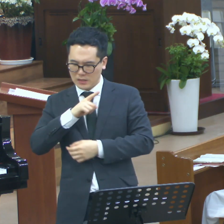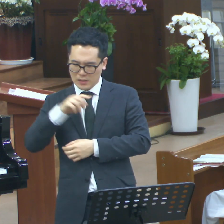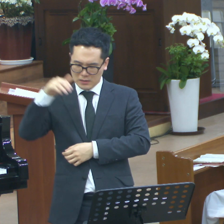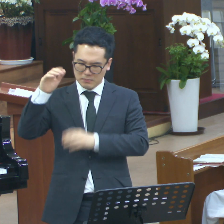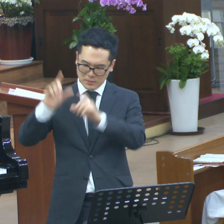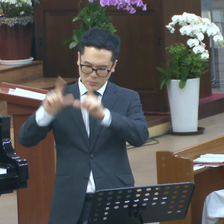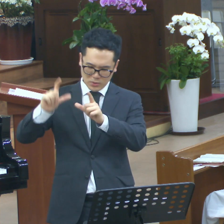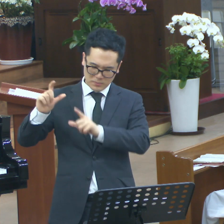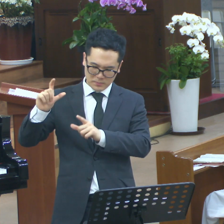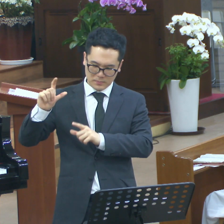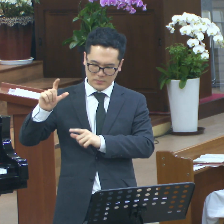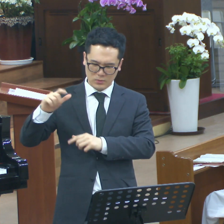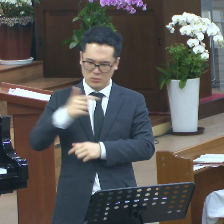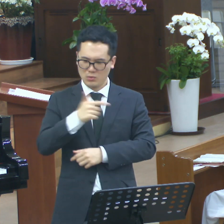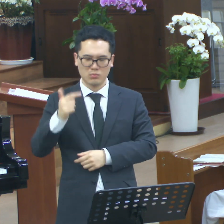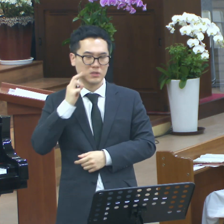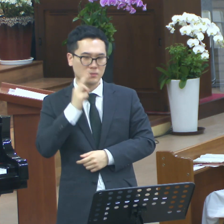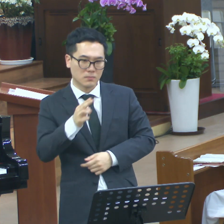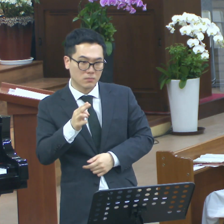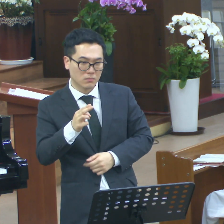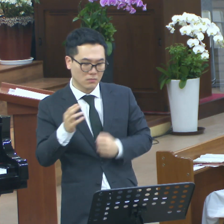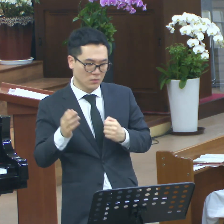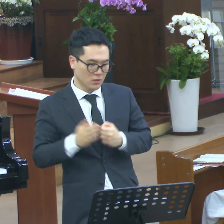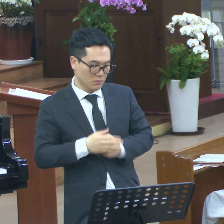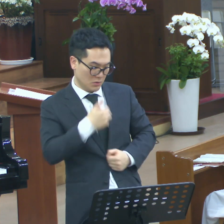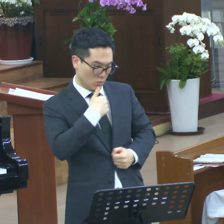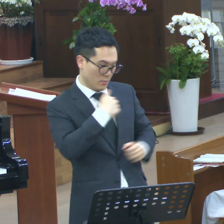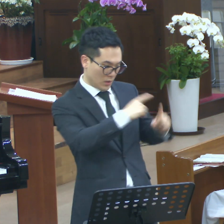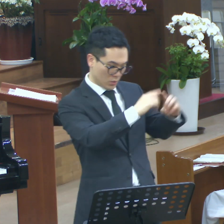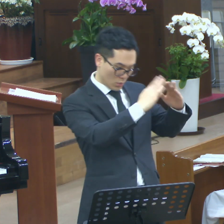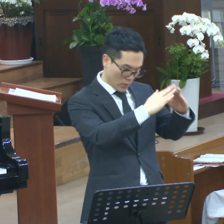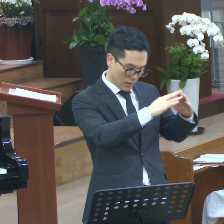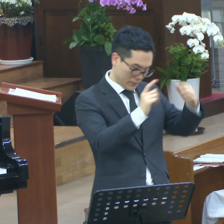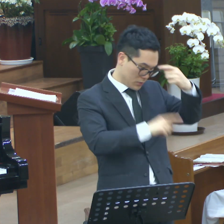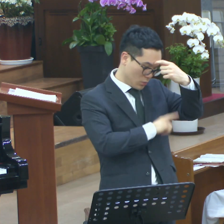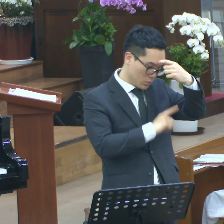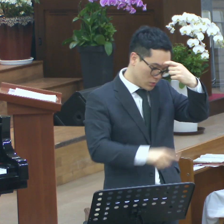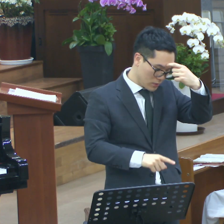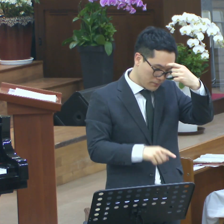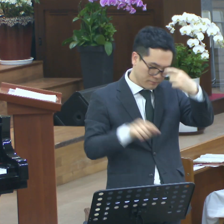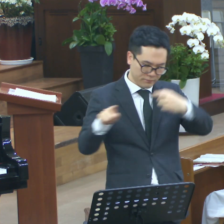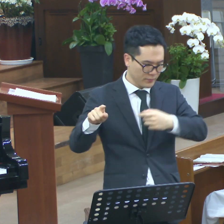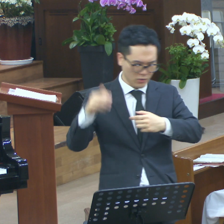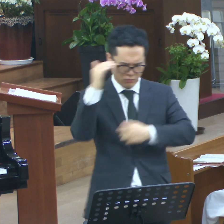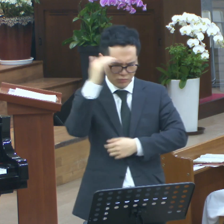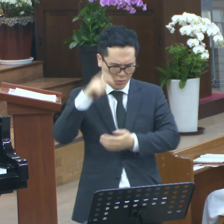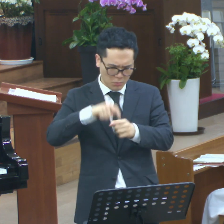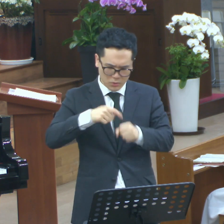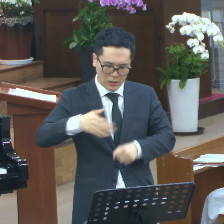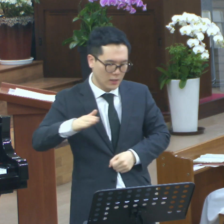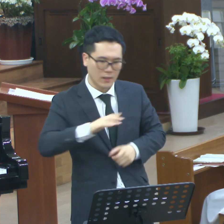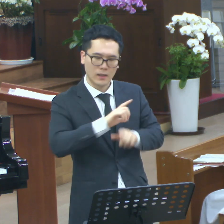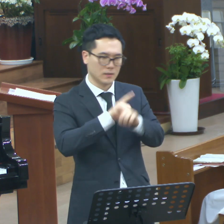해서 인류 혐오자라는 비난을 로마 교회 성도들은 받았어요. 그런데 그들은 나름대로